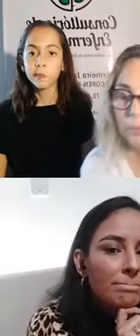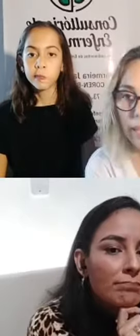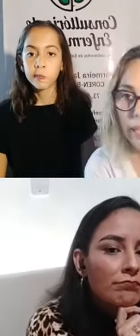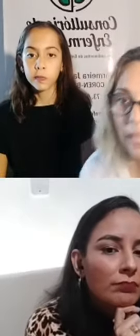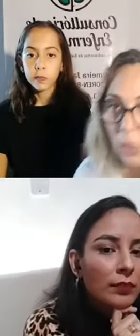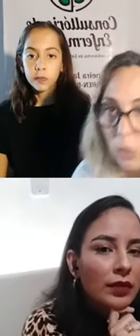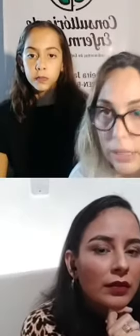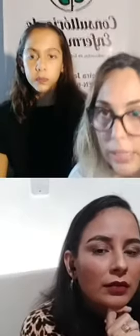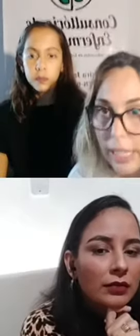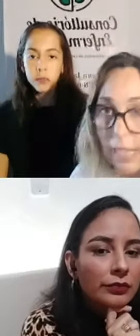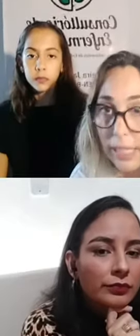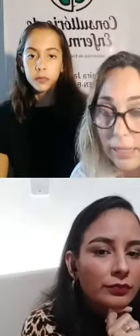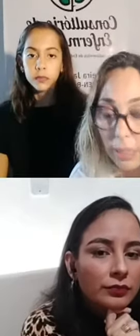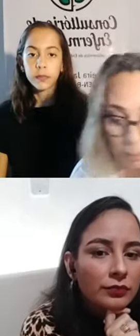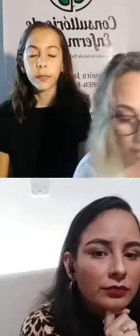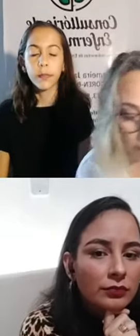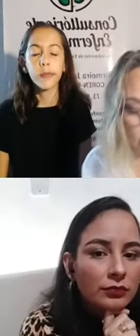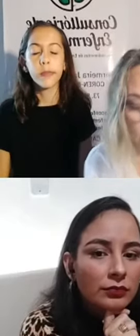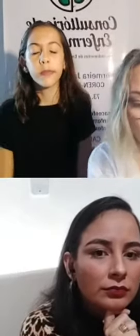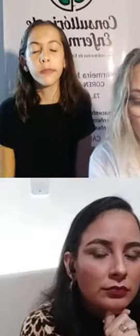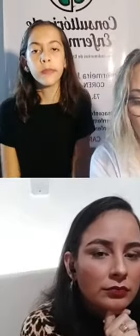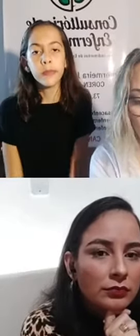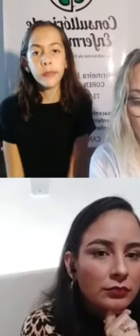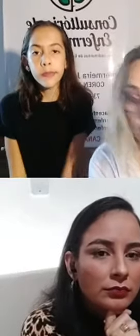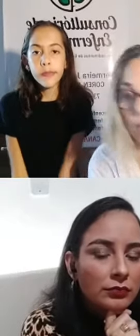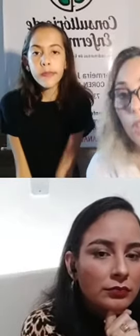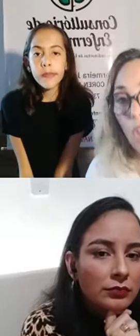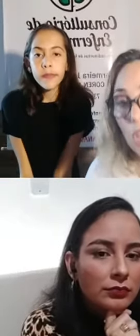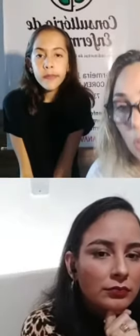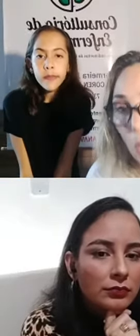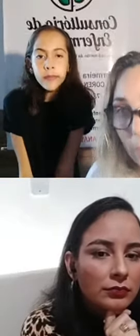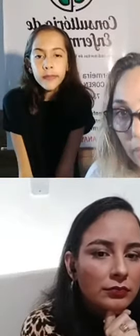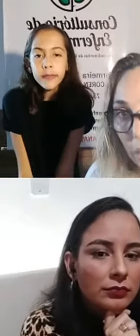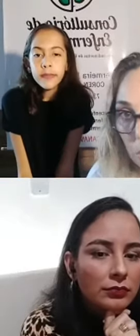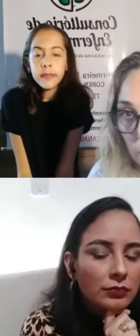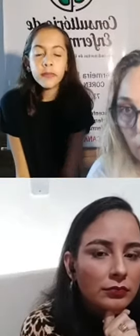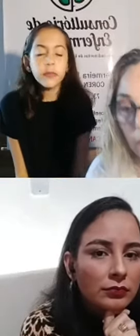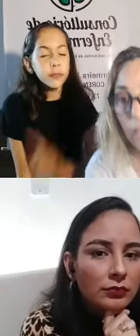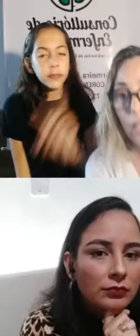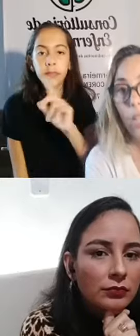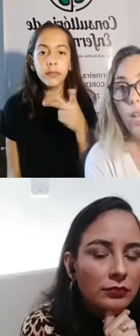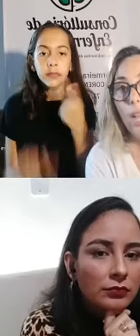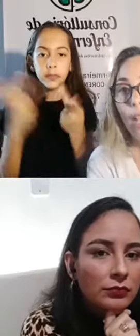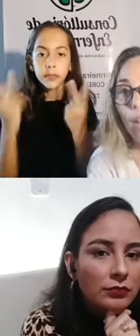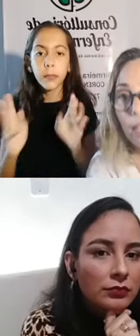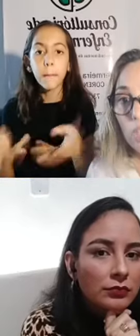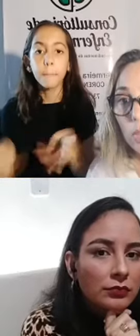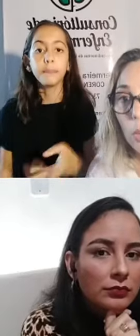Pois bem, Darluce. E também existe uma outra questão que nós não falamos aqui,